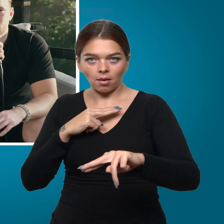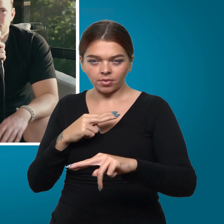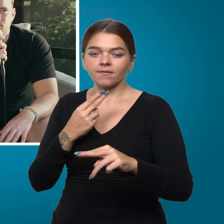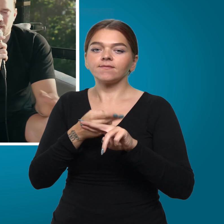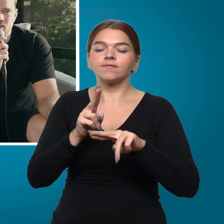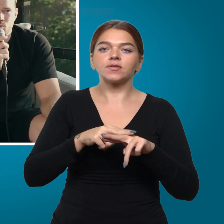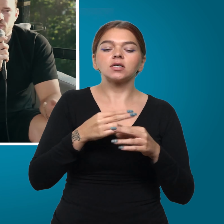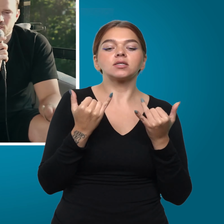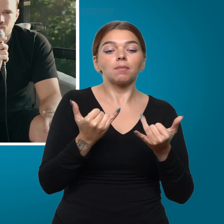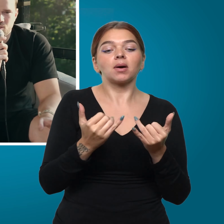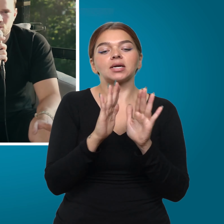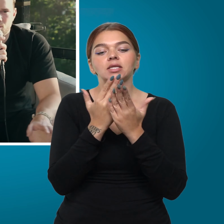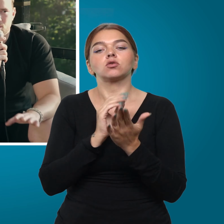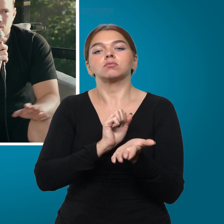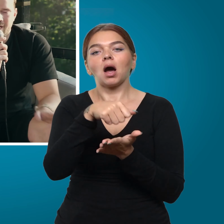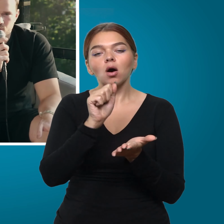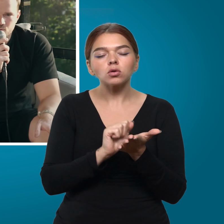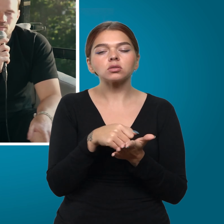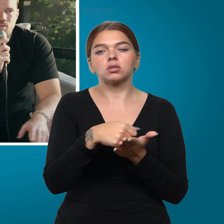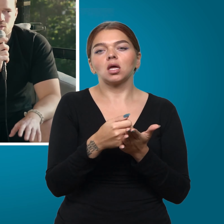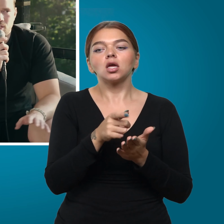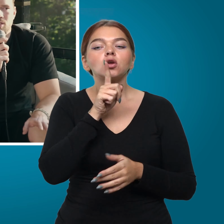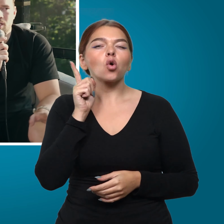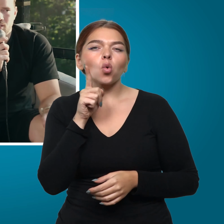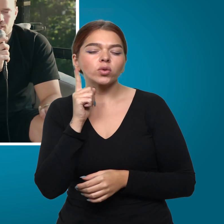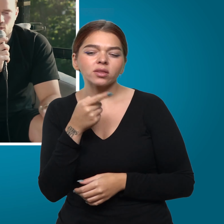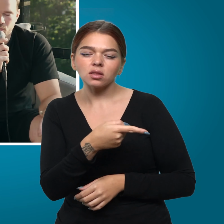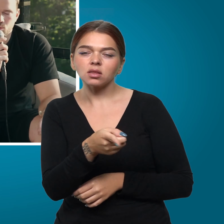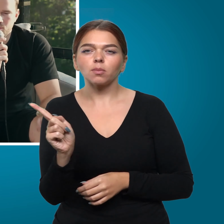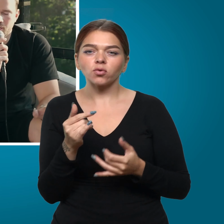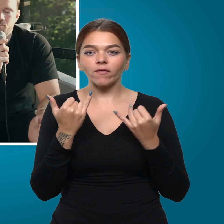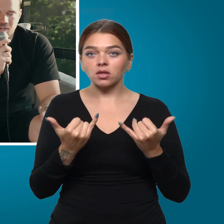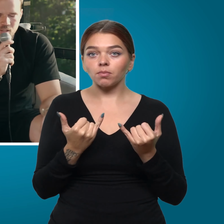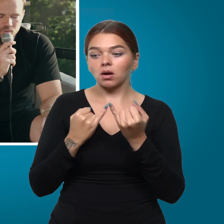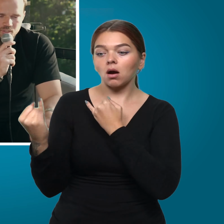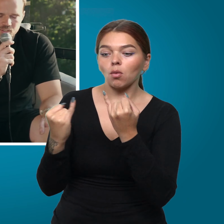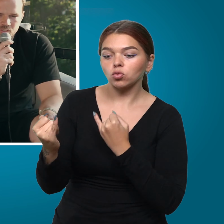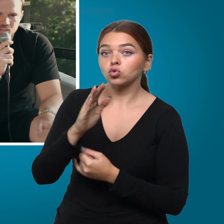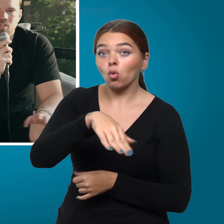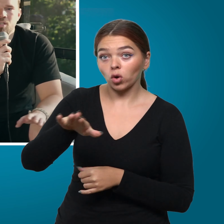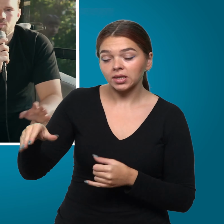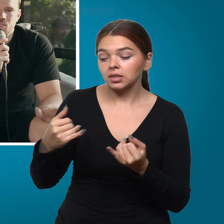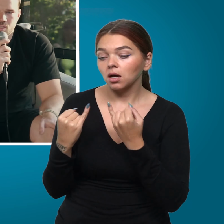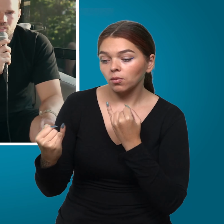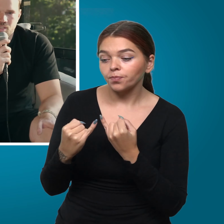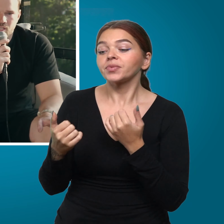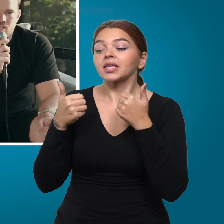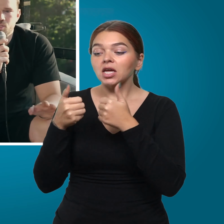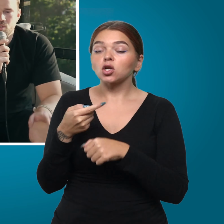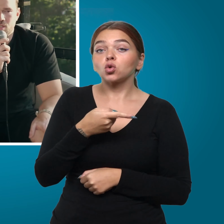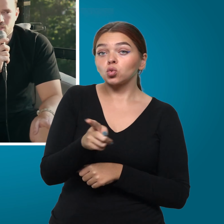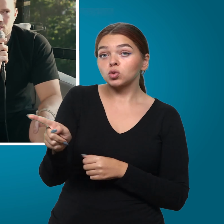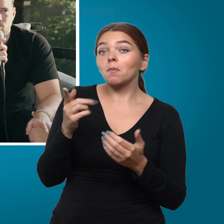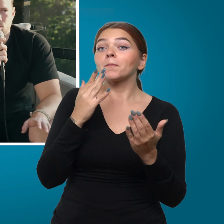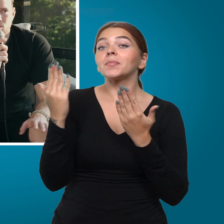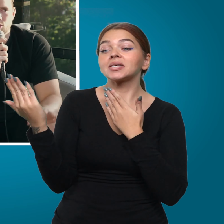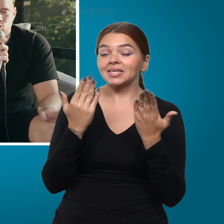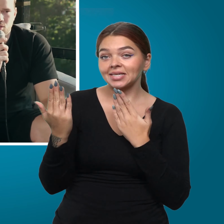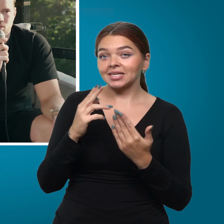žiūrėkit, gerai, jūs paskaitykite tuos klasikus, pažiūrėkit, ką ten rekomenduoju, ką privaloma yra skaityti, pasinagrinėkit, bet žiūrėkit tai